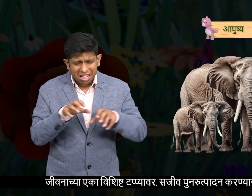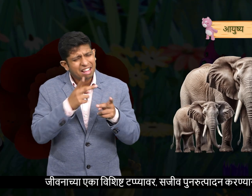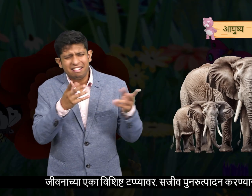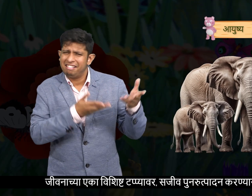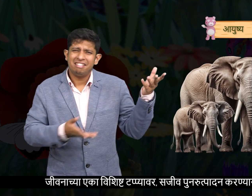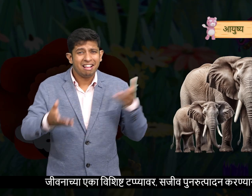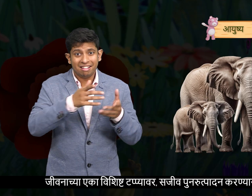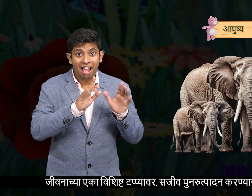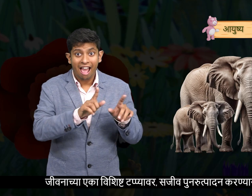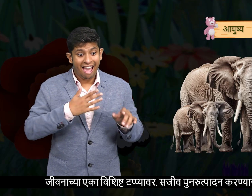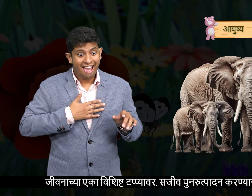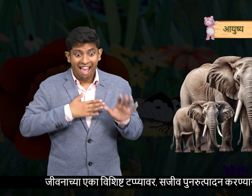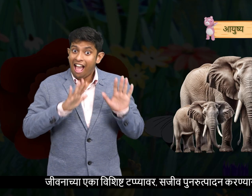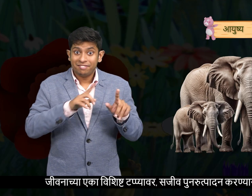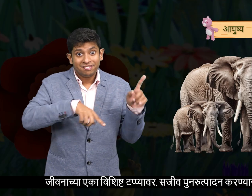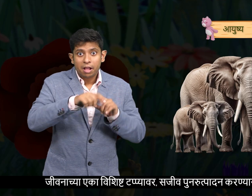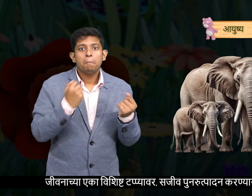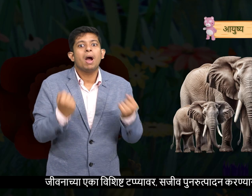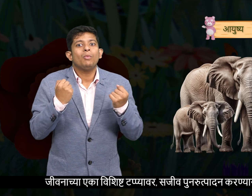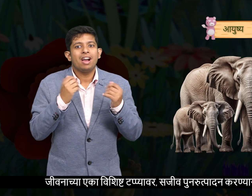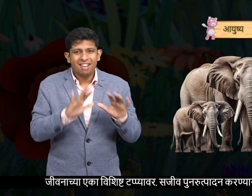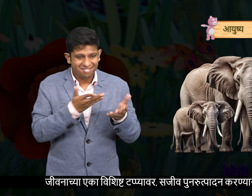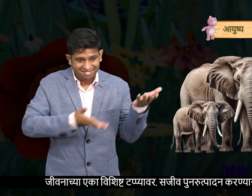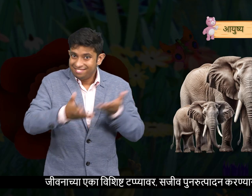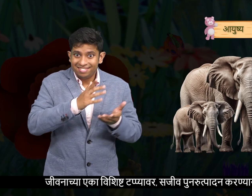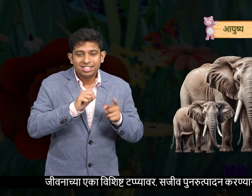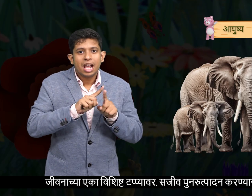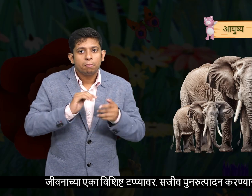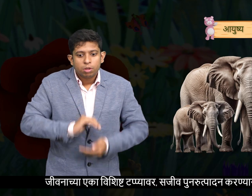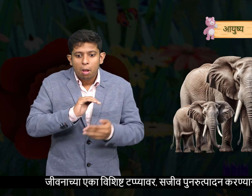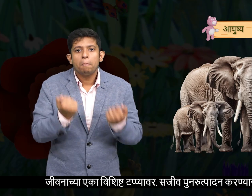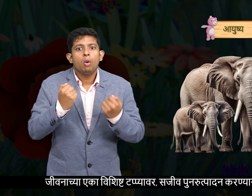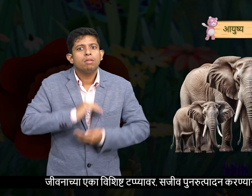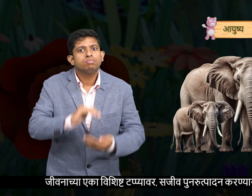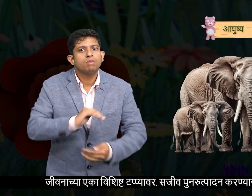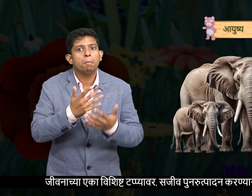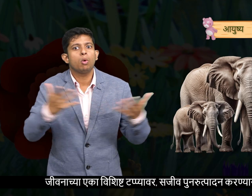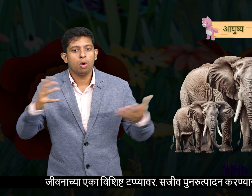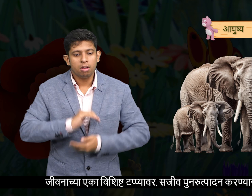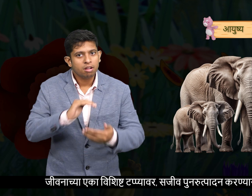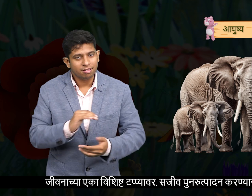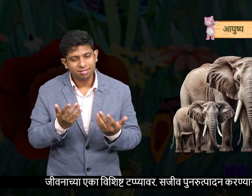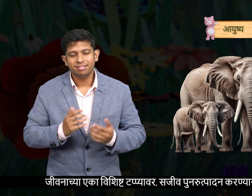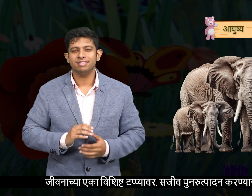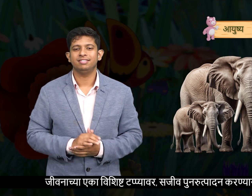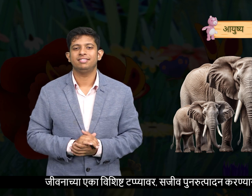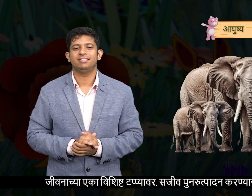जीवनाच्या एका विशिष्ट टप्प्यावर सजीव पुनरुत्पादन करण्यास सक्षम होतात.